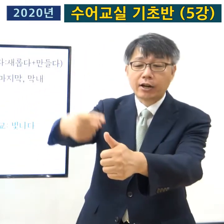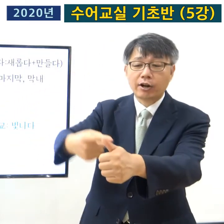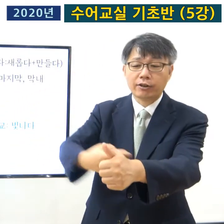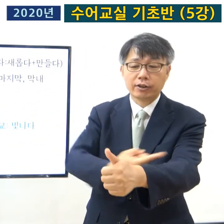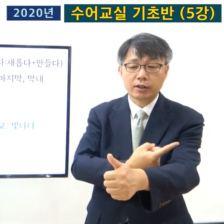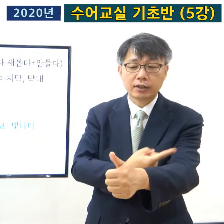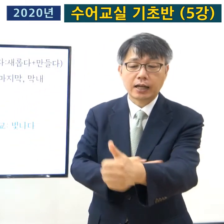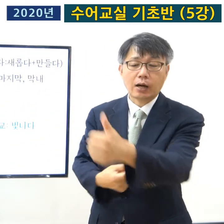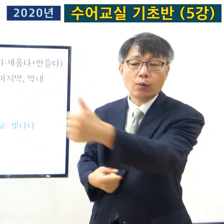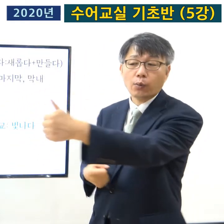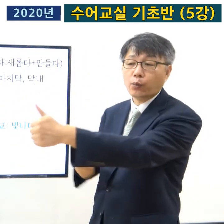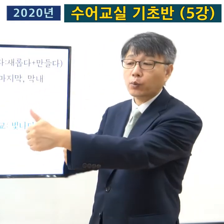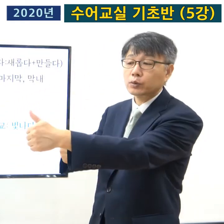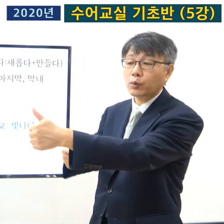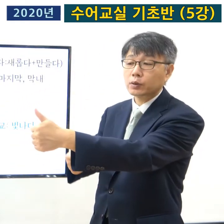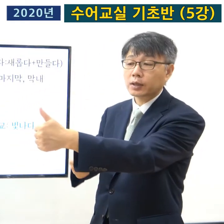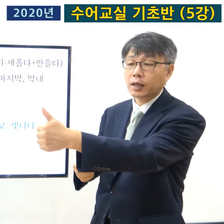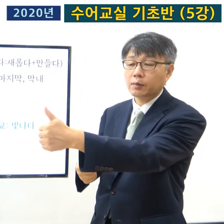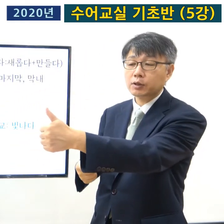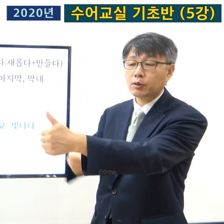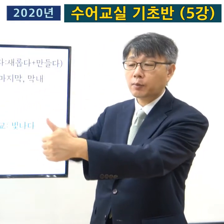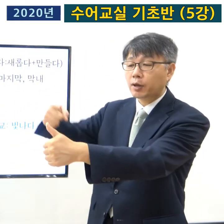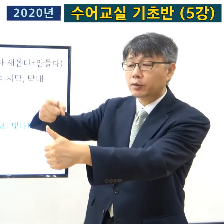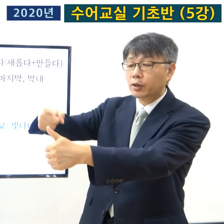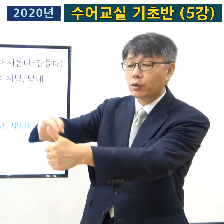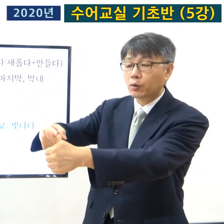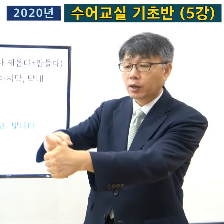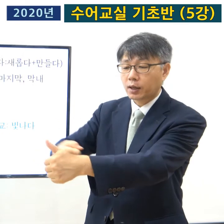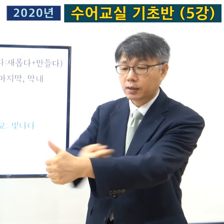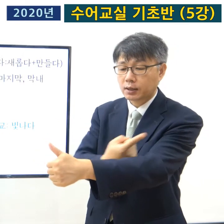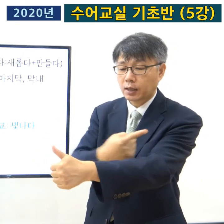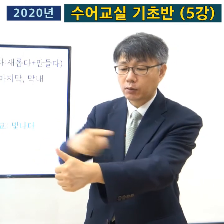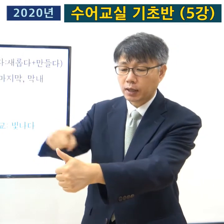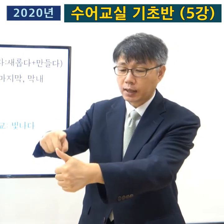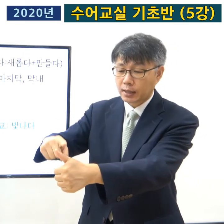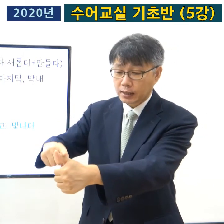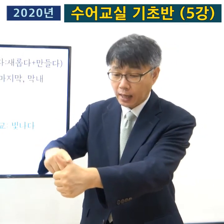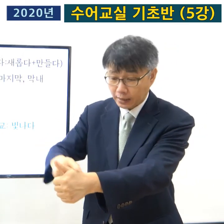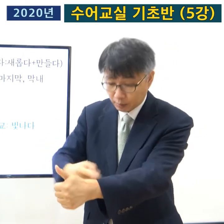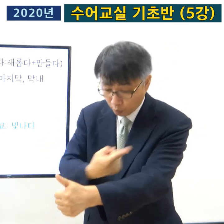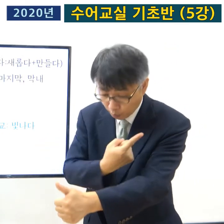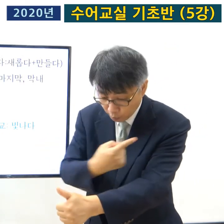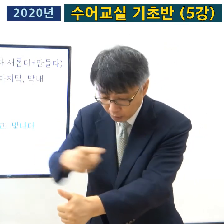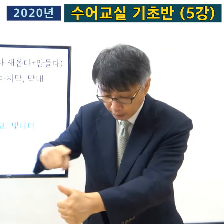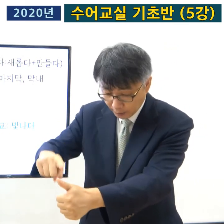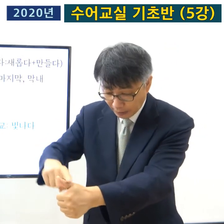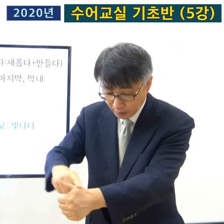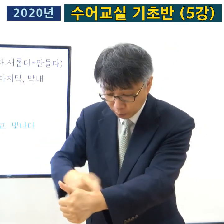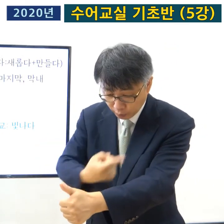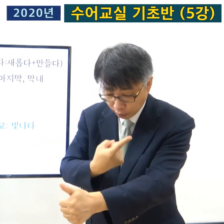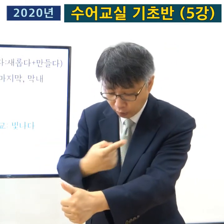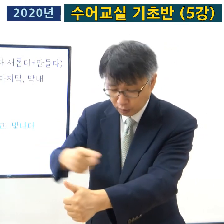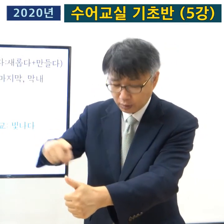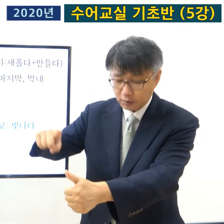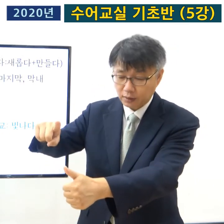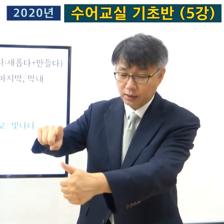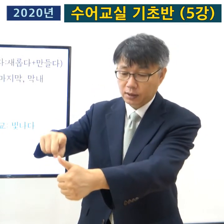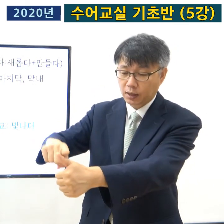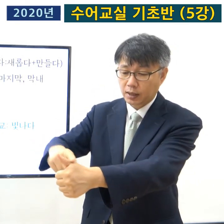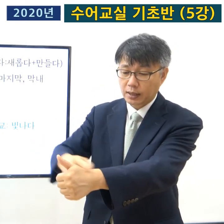자연 자 오른손 이렇게 엄지로 하면 이렇게 그대로 이렇게 살짝 뭐가 뭔지 이렇게 만져보는 거 뜻이 이렇게